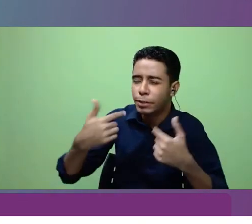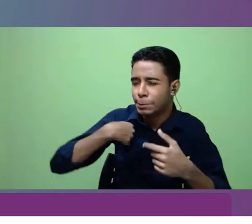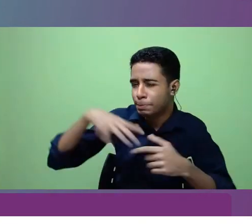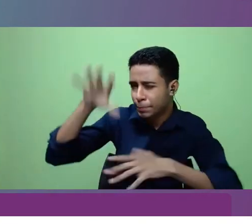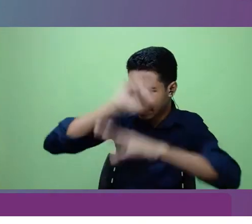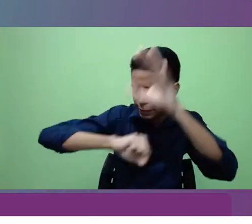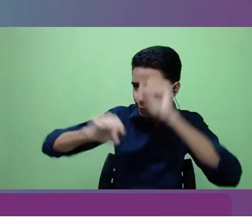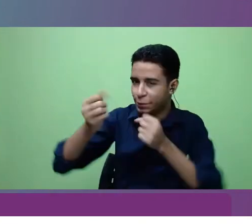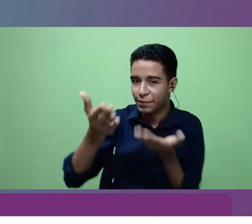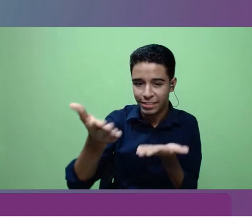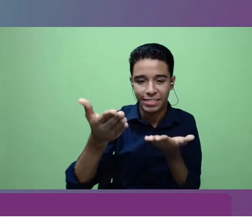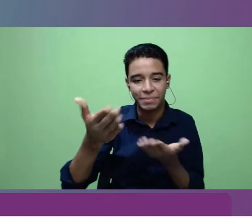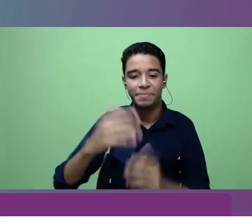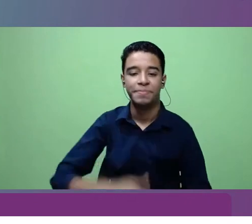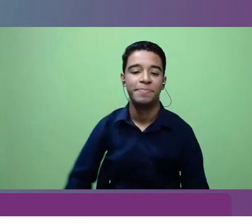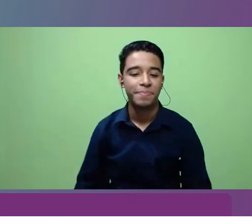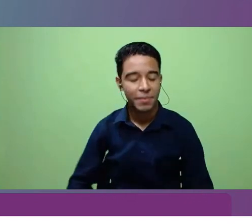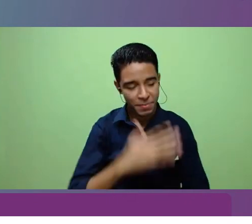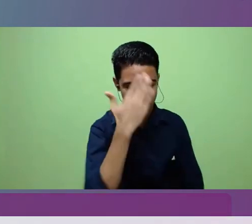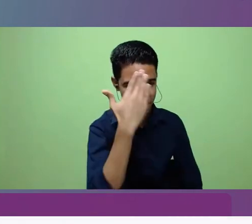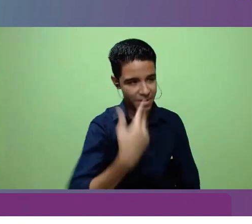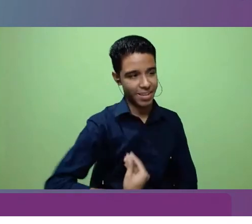participação, tá bom?